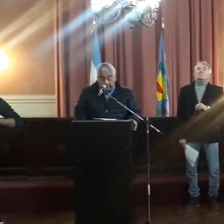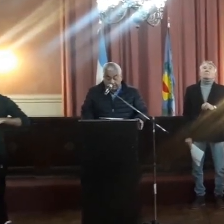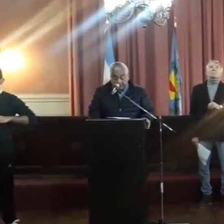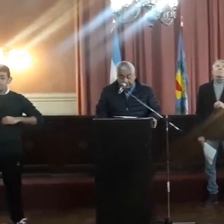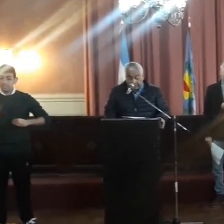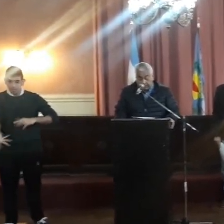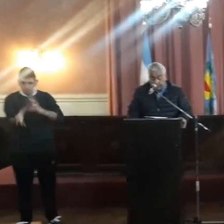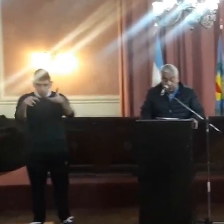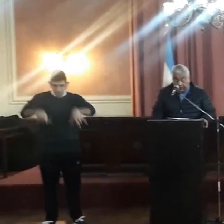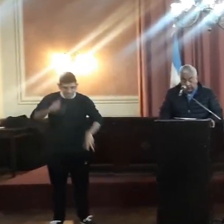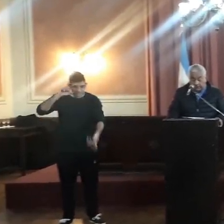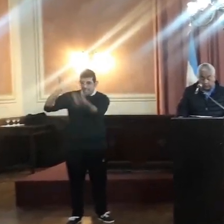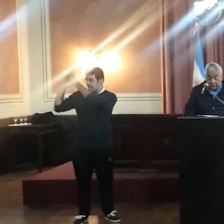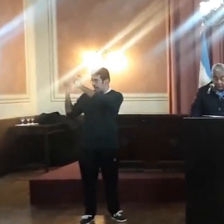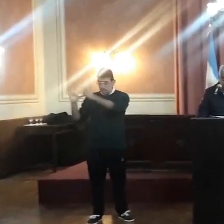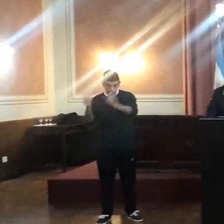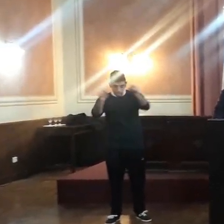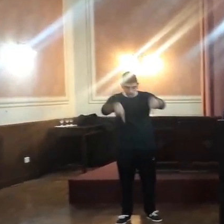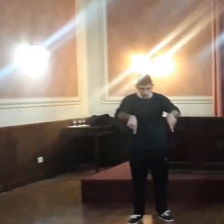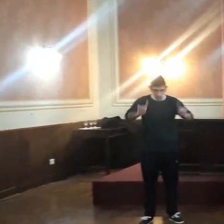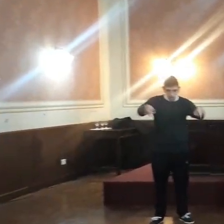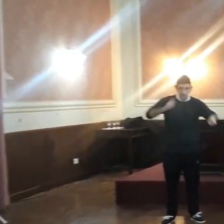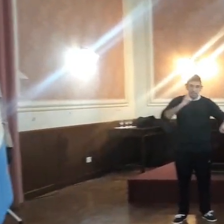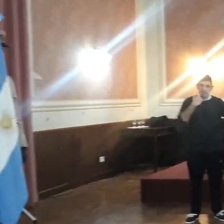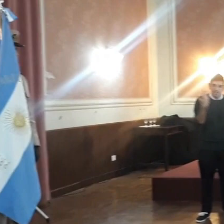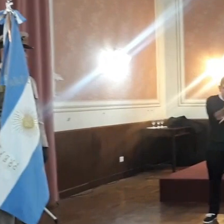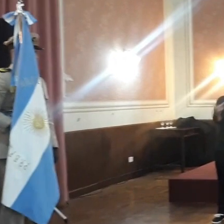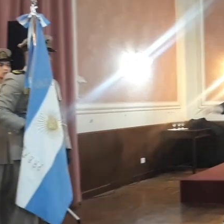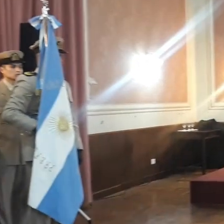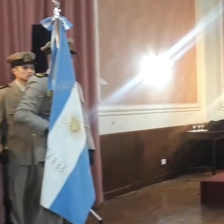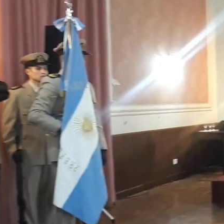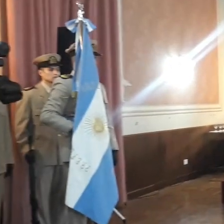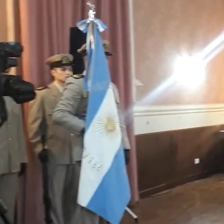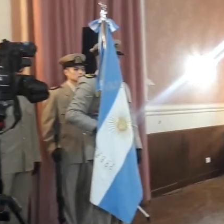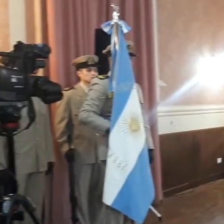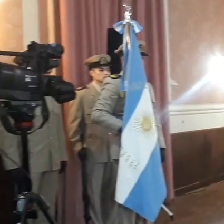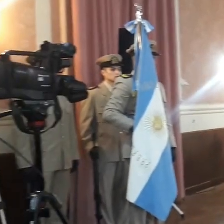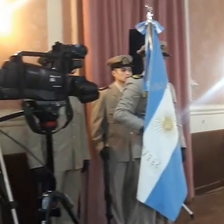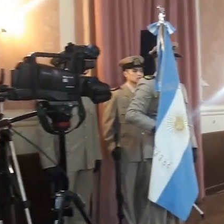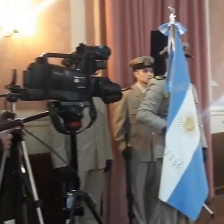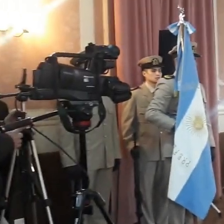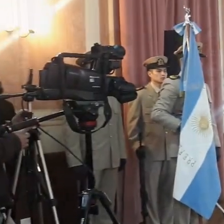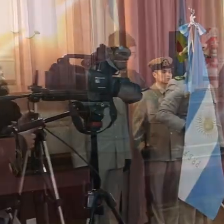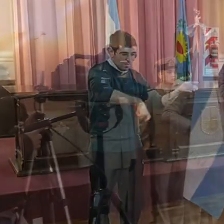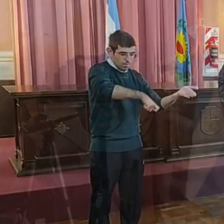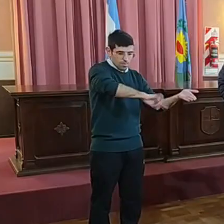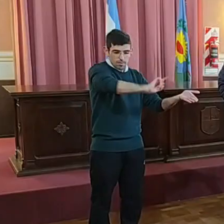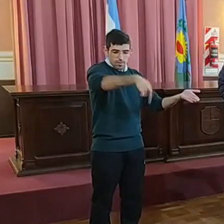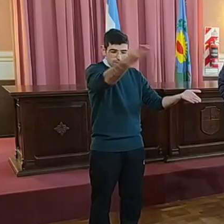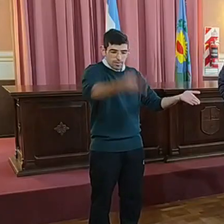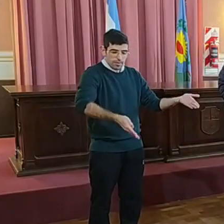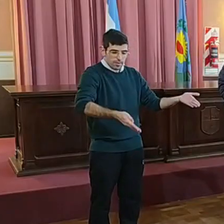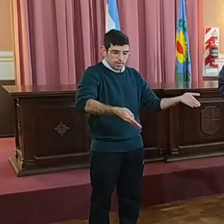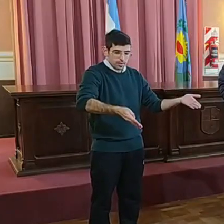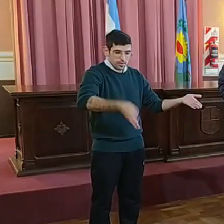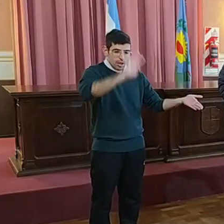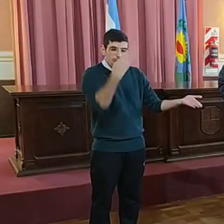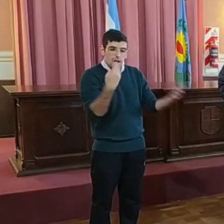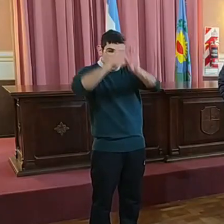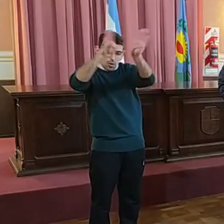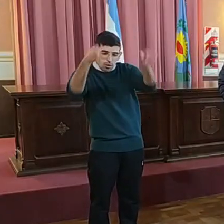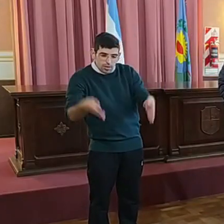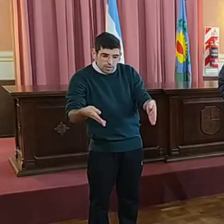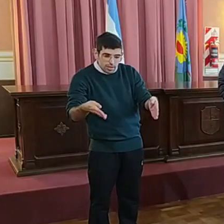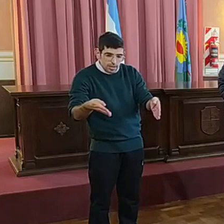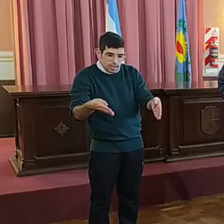que recuerda la firma de la cédula real que autorizó la construcción del convento Recoleto de Franciscanos, alrededor del